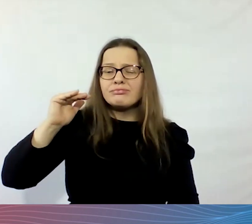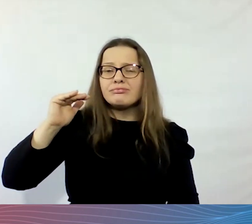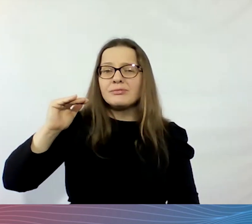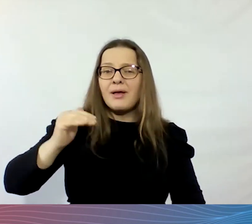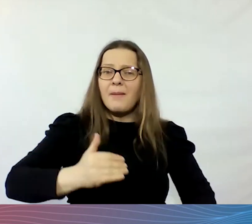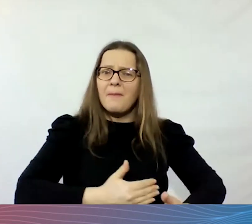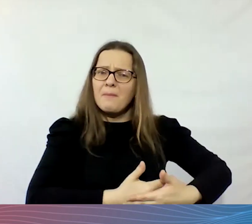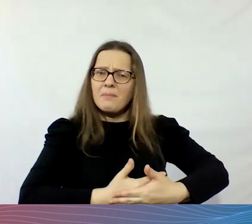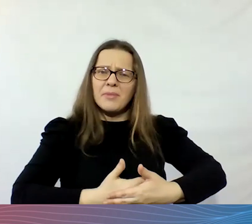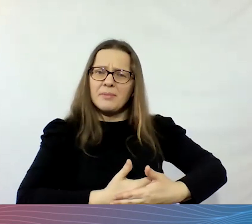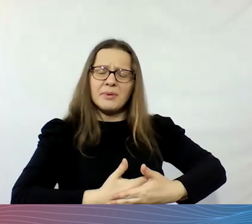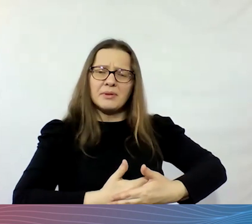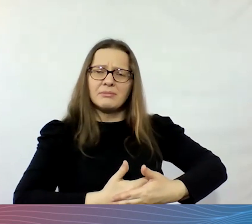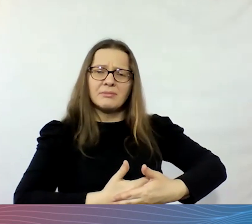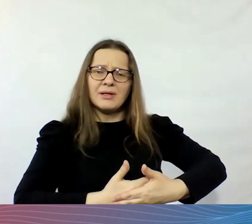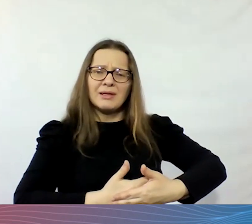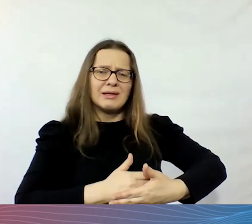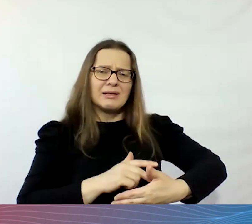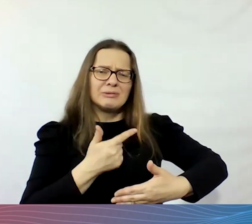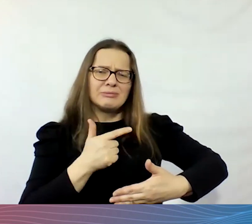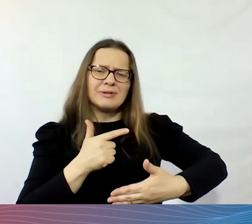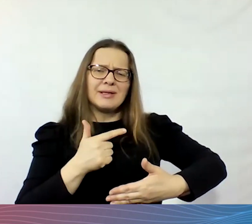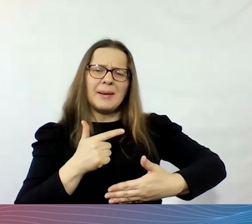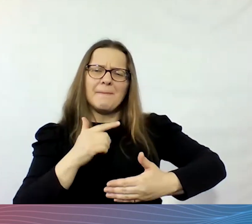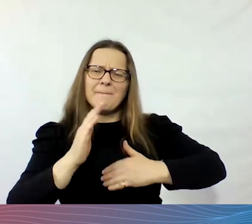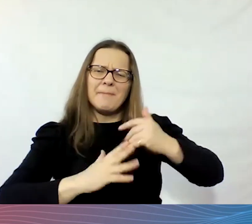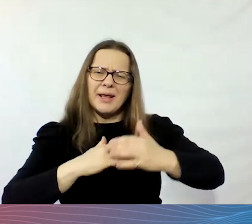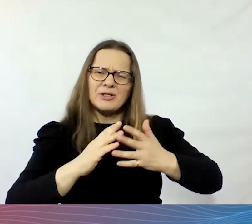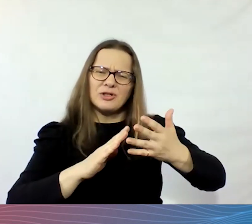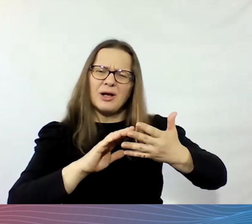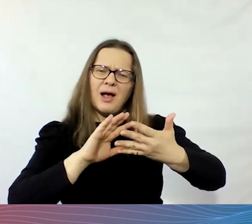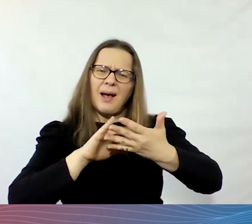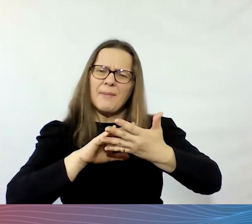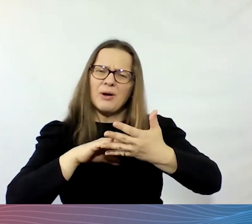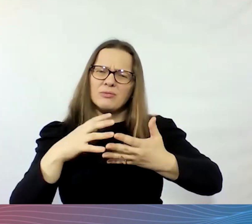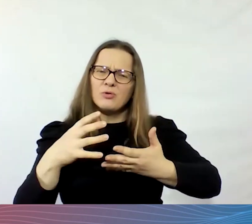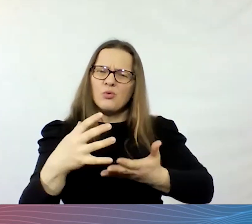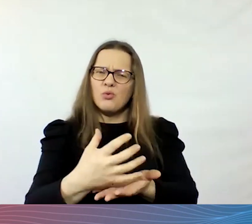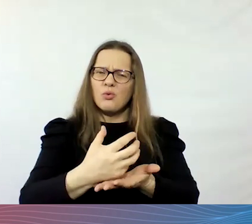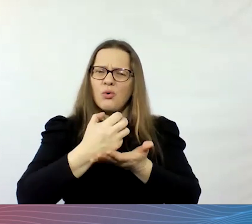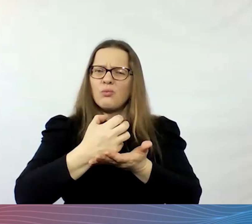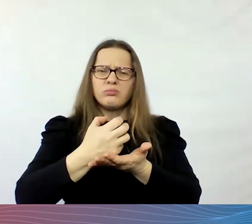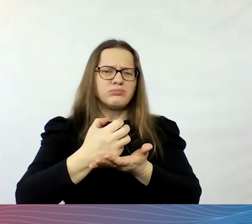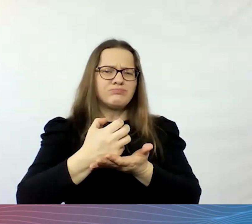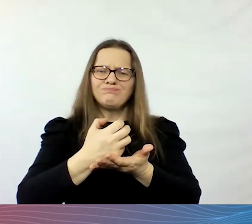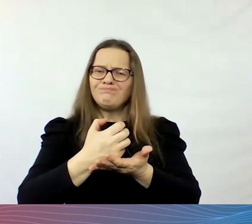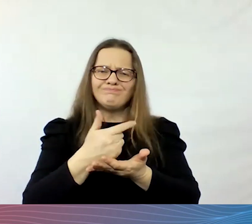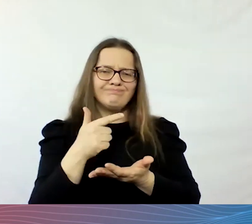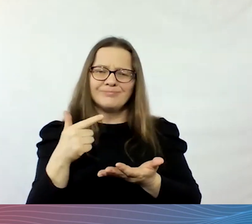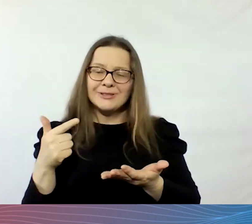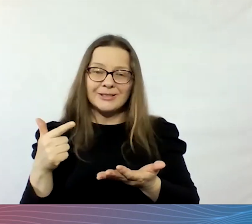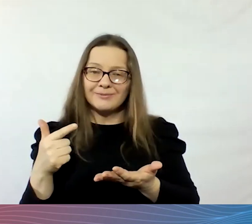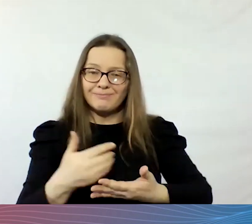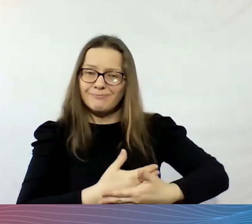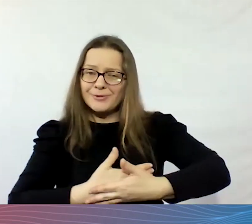não tem o ministério de segurar um copo, não é? Um bebê não